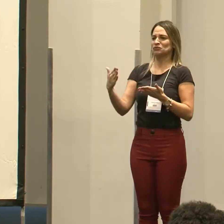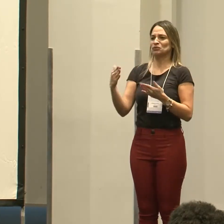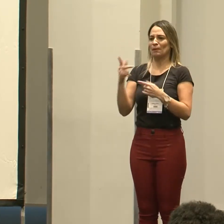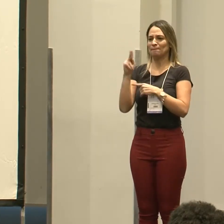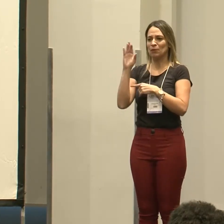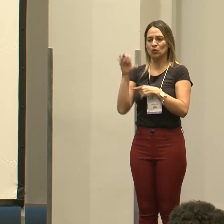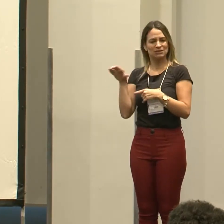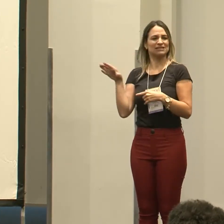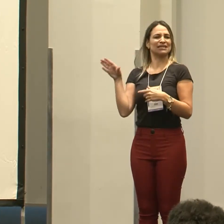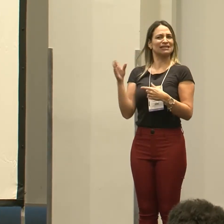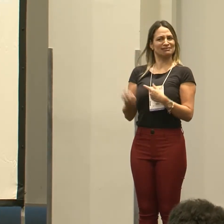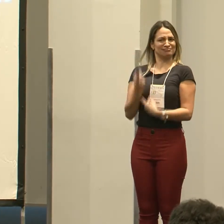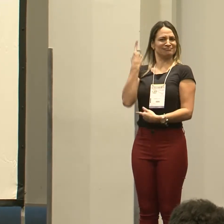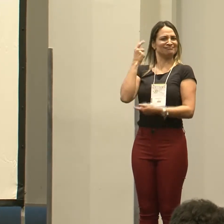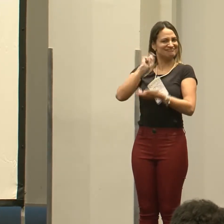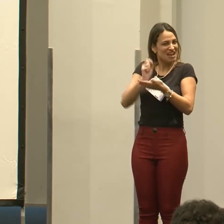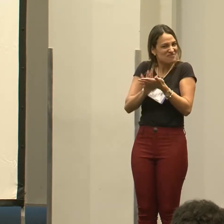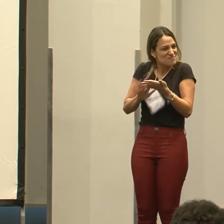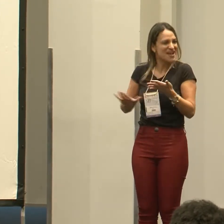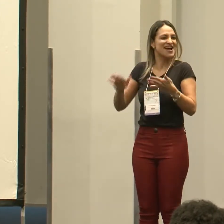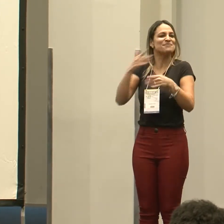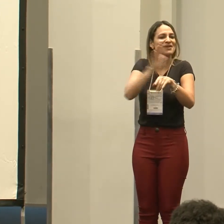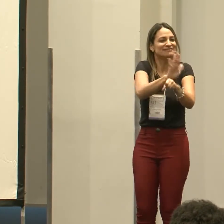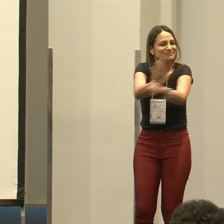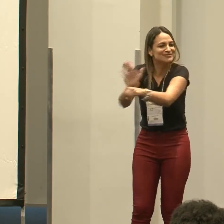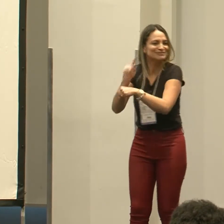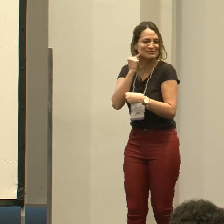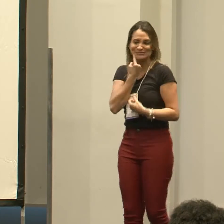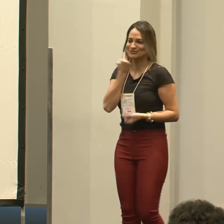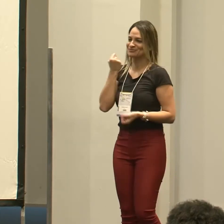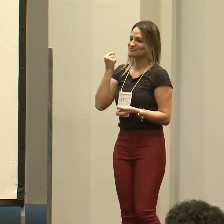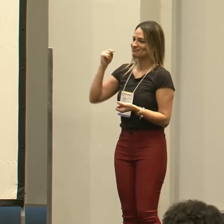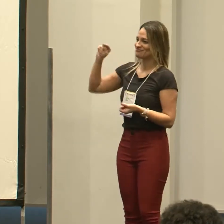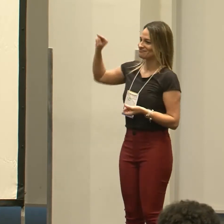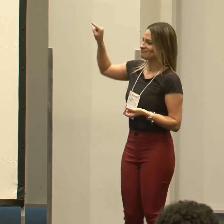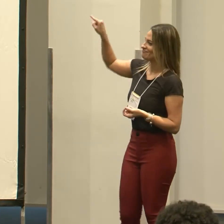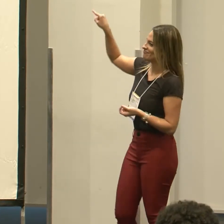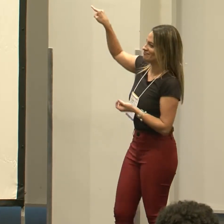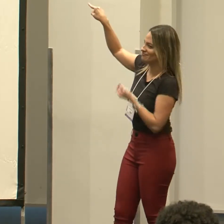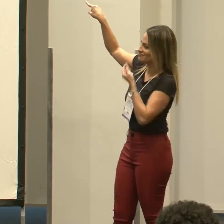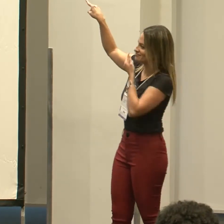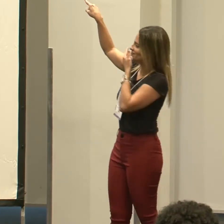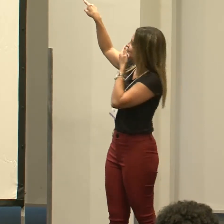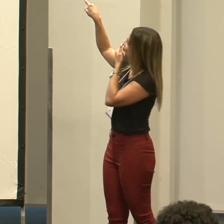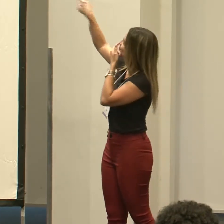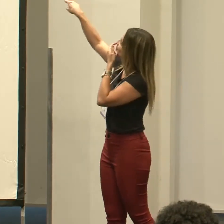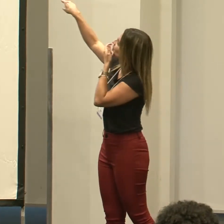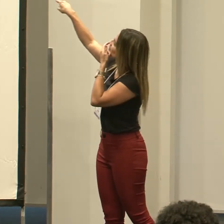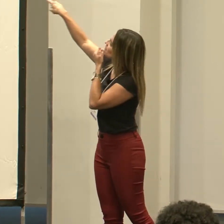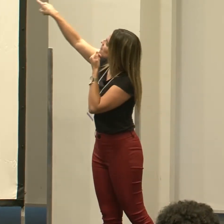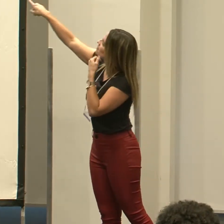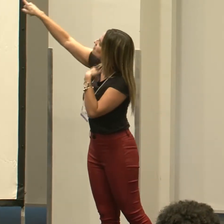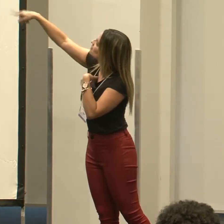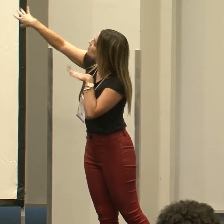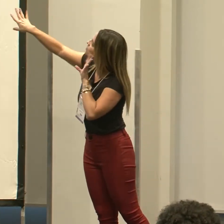não conhece a história, mas começou com ele, sim. Ele é o primeiro educador de surdos